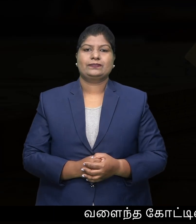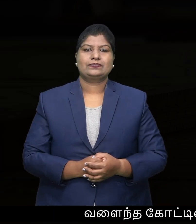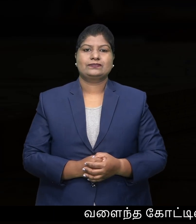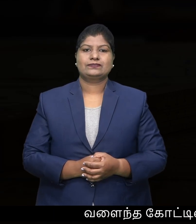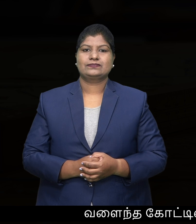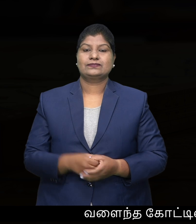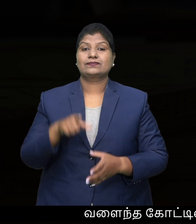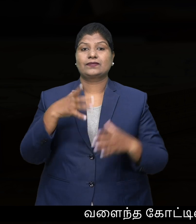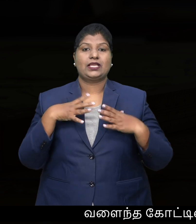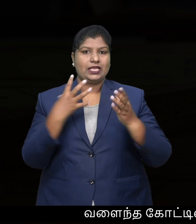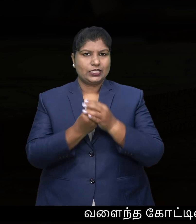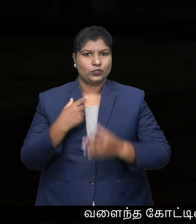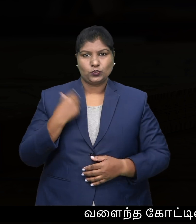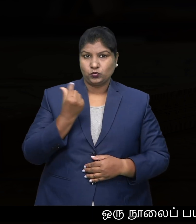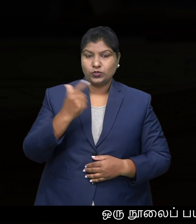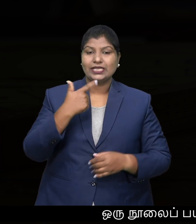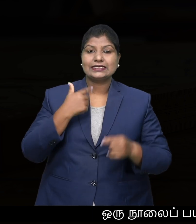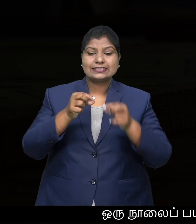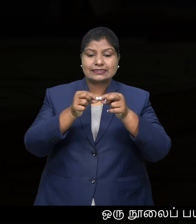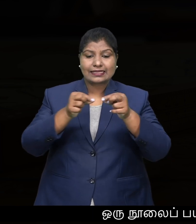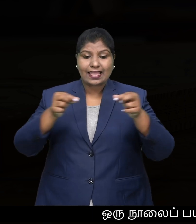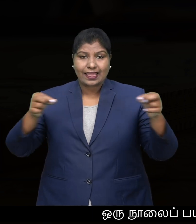வளைந்த கோட்டின் நீளத்தை அளக்க ஒரு நூலை பயன்படுத்தலாம்.